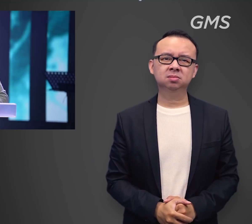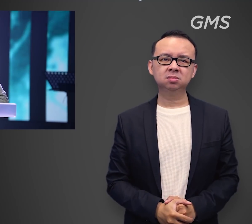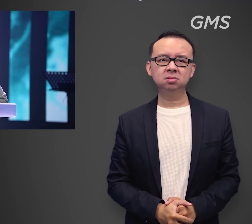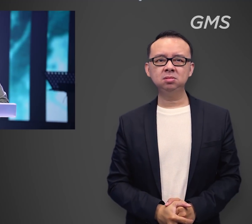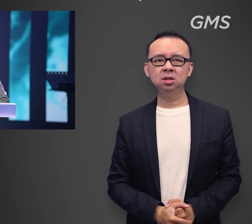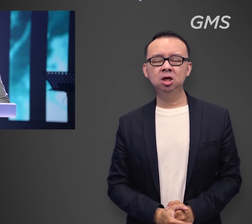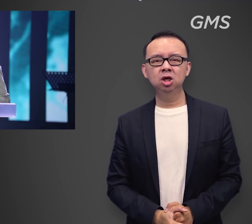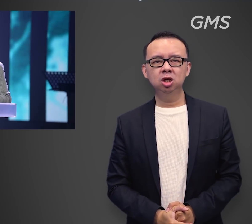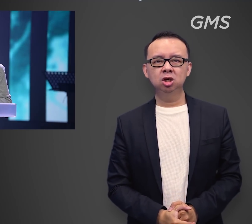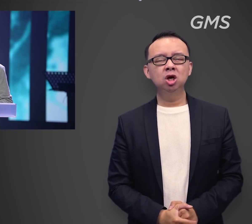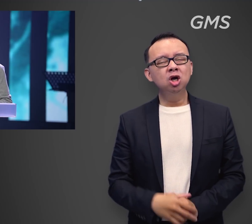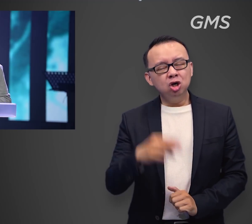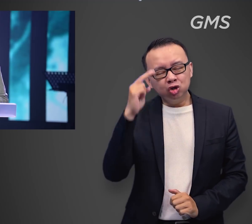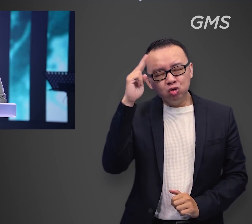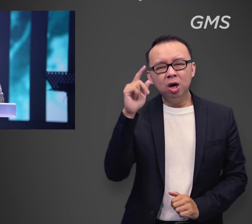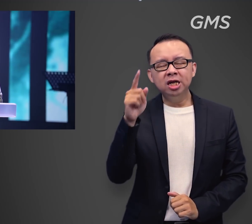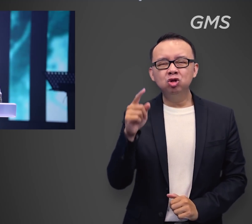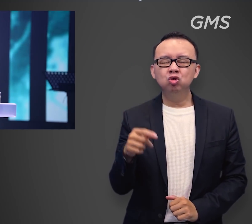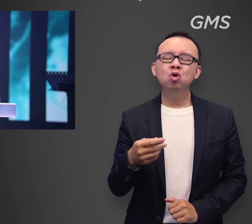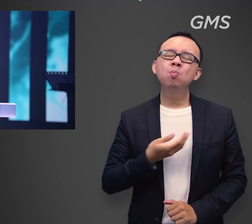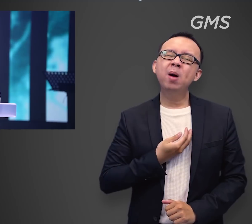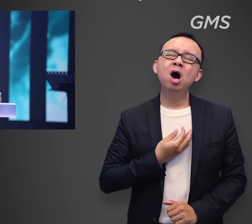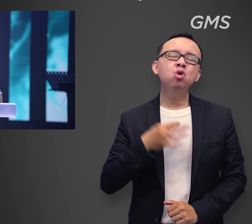Tuhan itu begitu mudah melepaskan pengampunan ketika